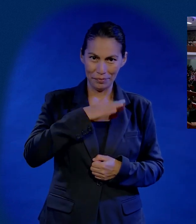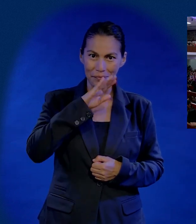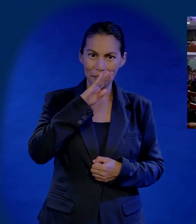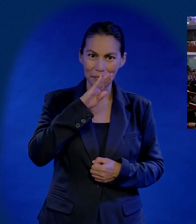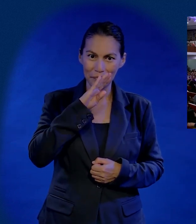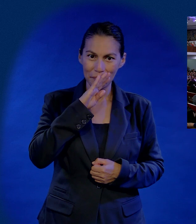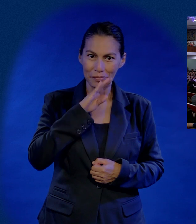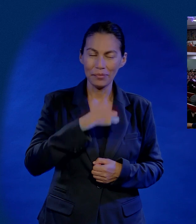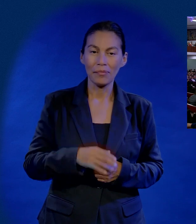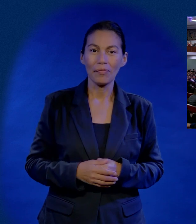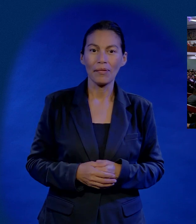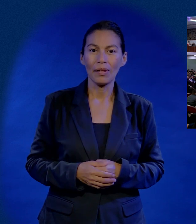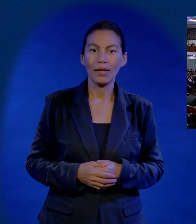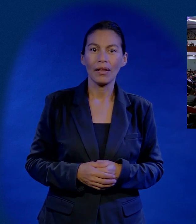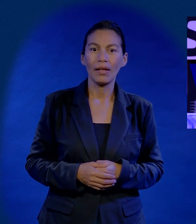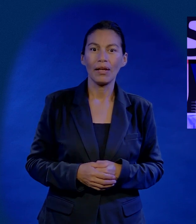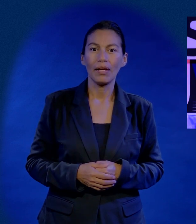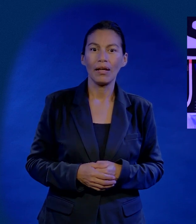Mi madre,